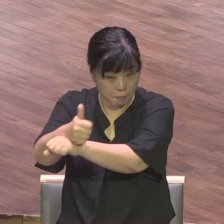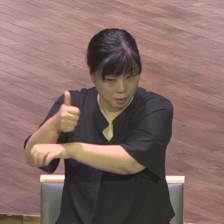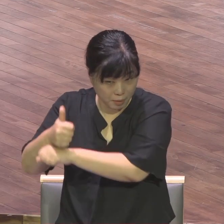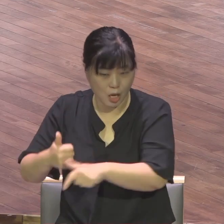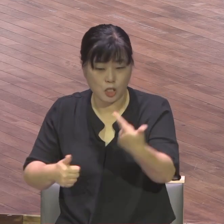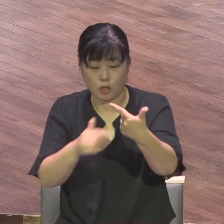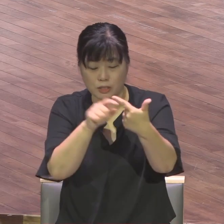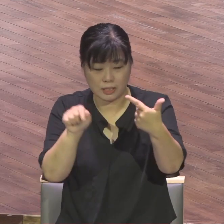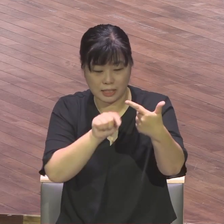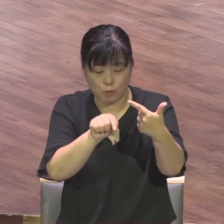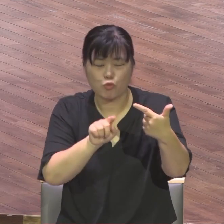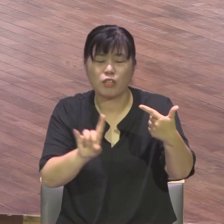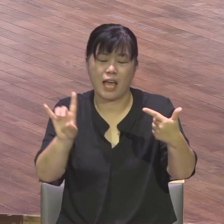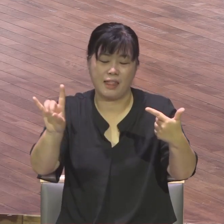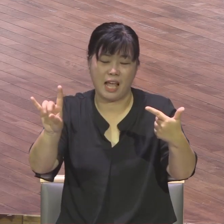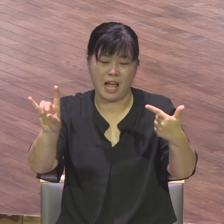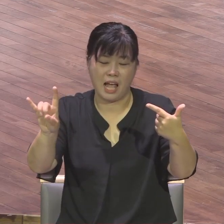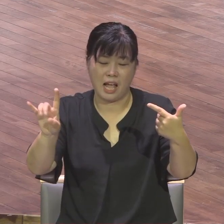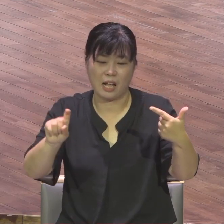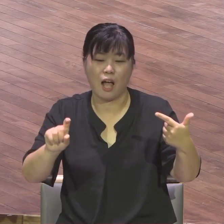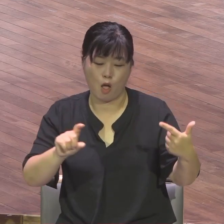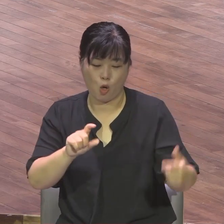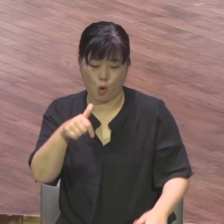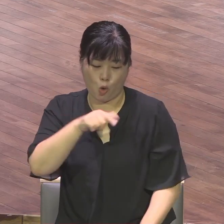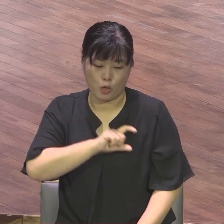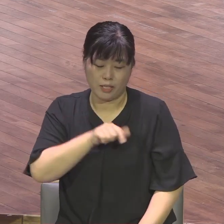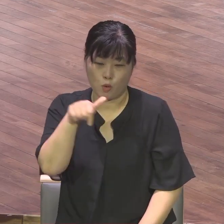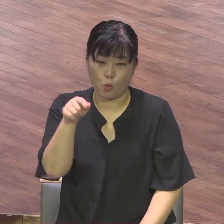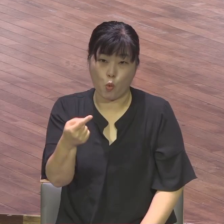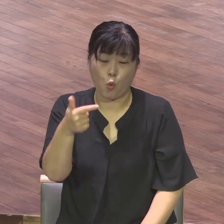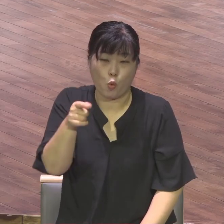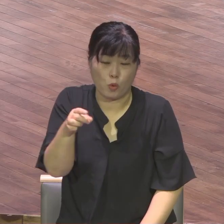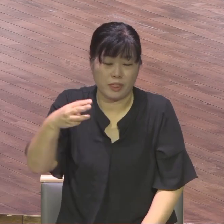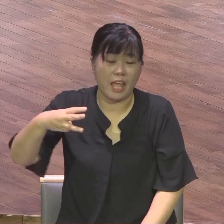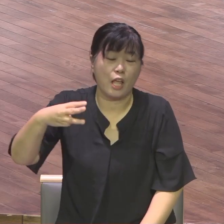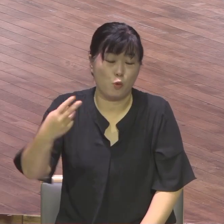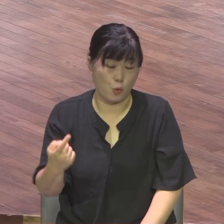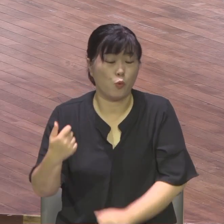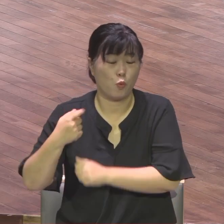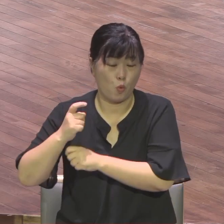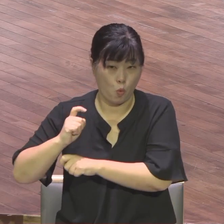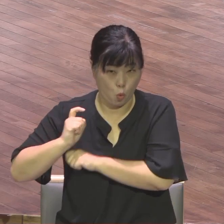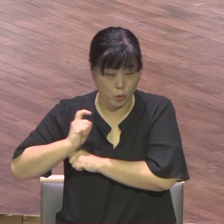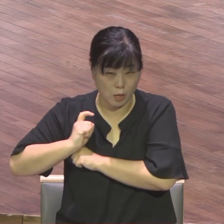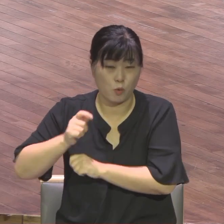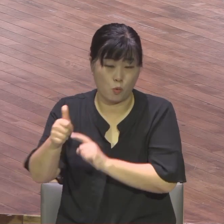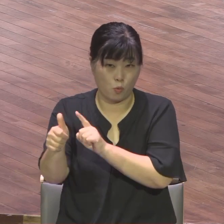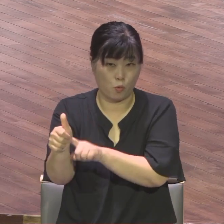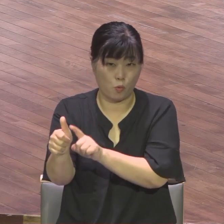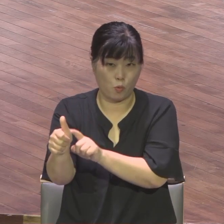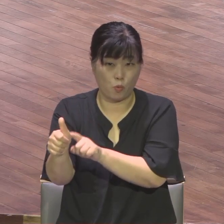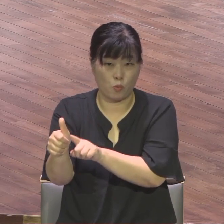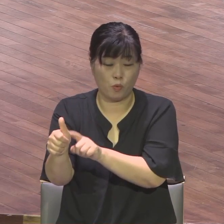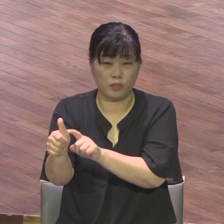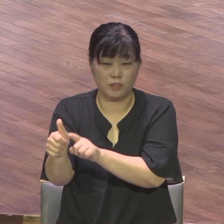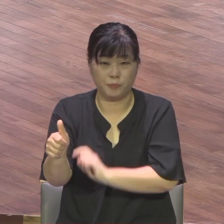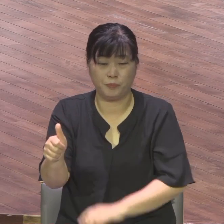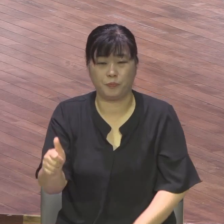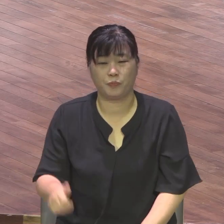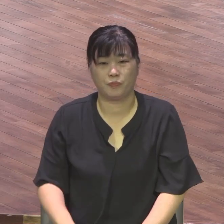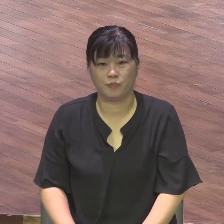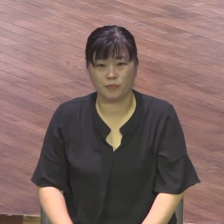부대였기 때문에 장래가 촉망되는 초엘리트들이 여기 쫙 온 거예요. 여기를 지도하는 이